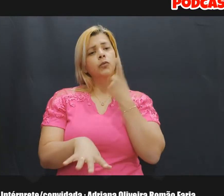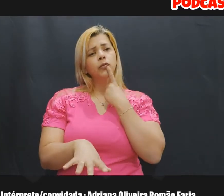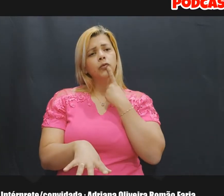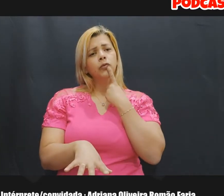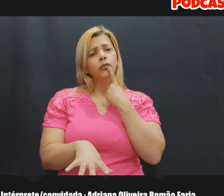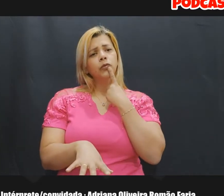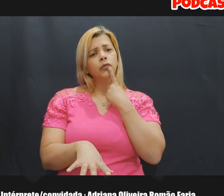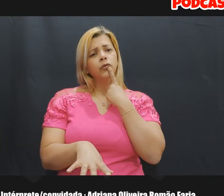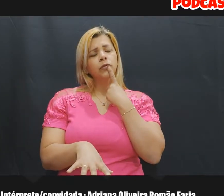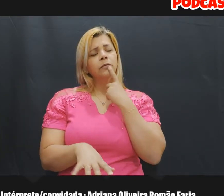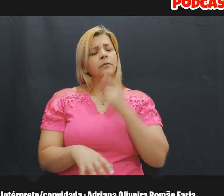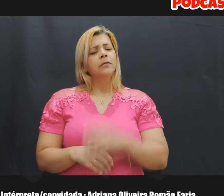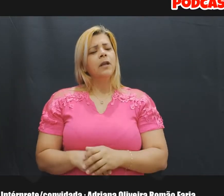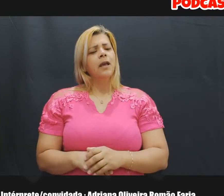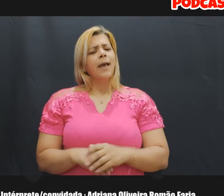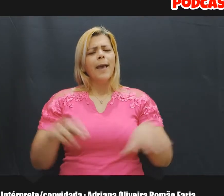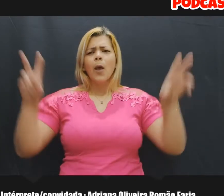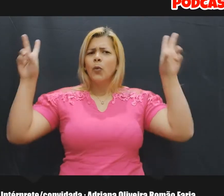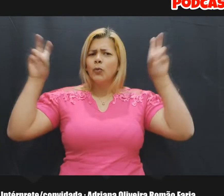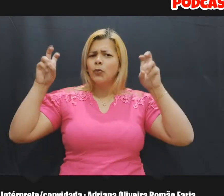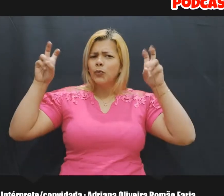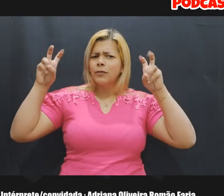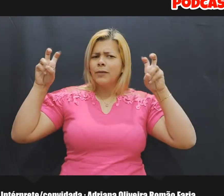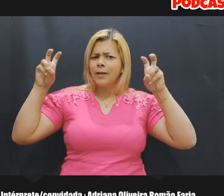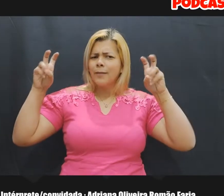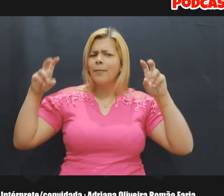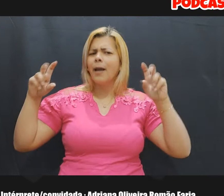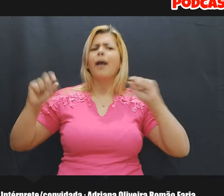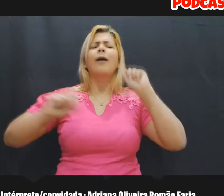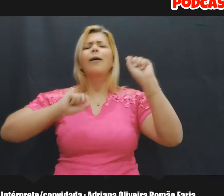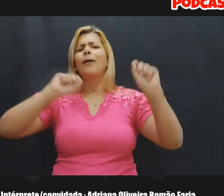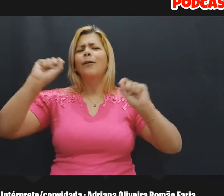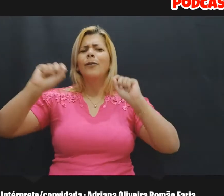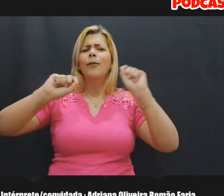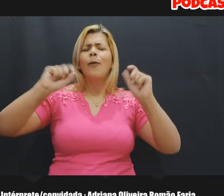tem sido um tema utilizado com